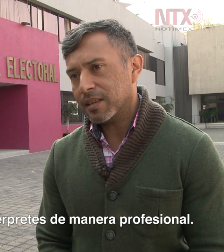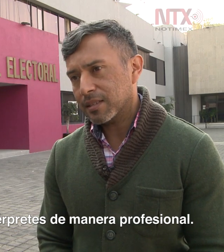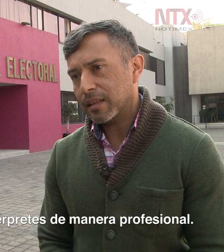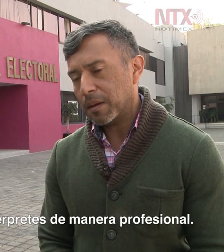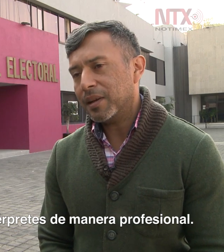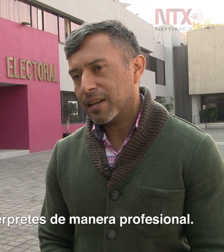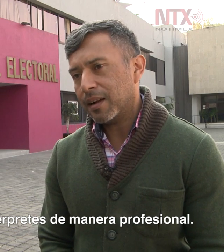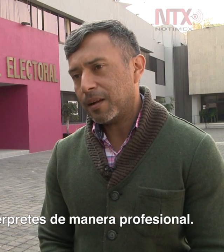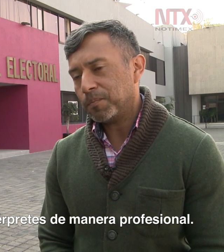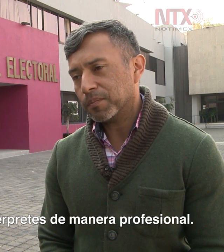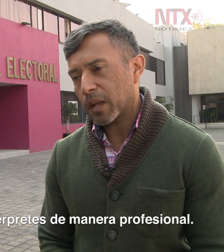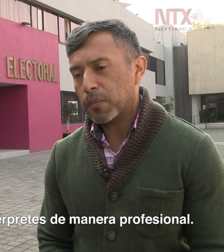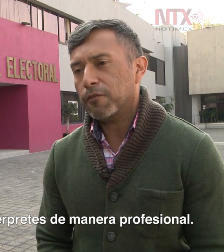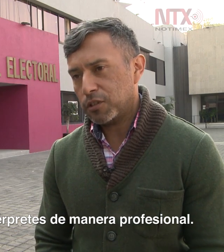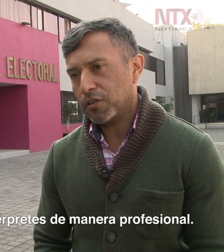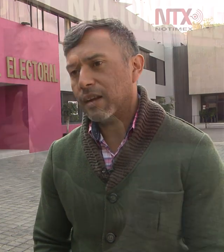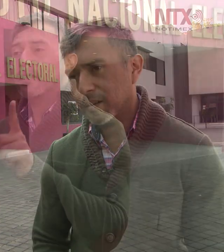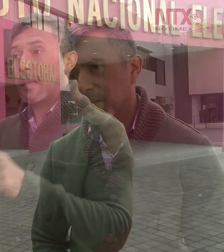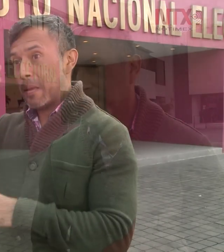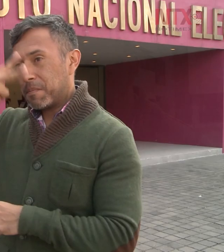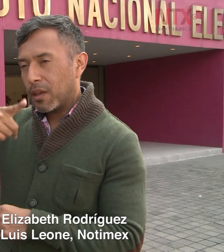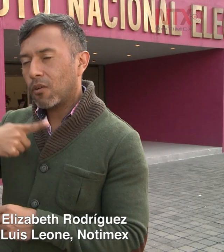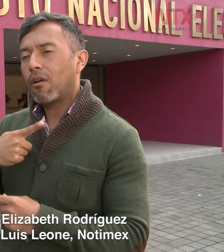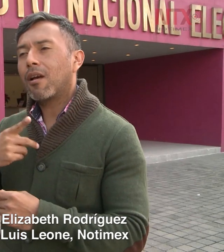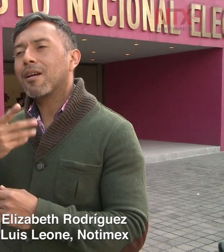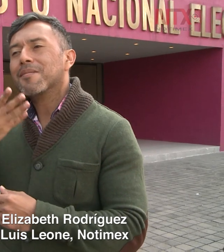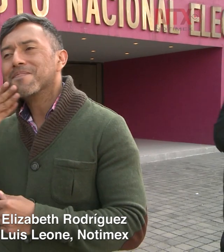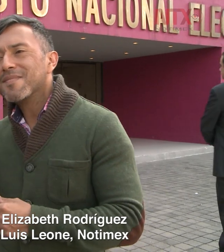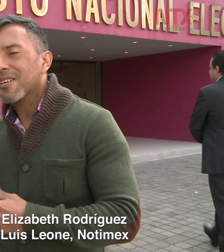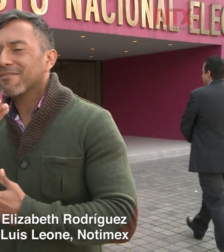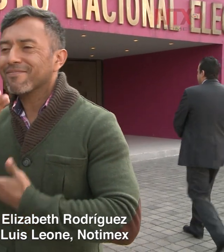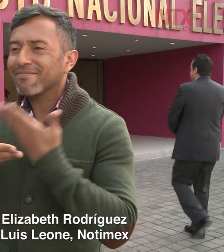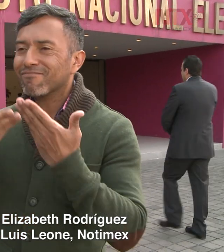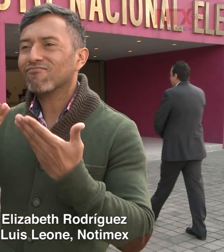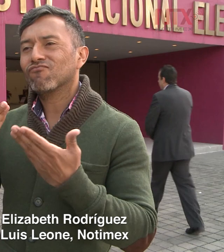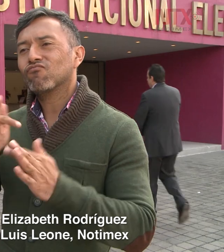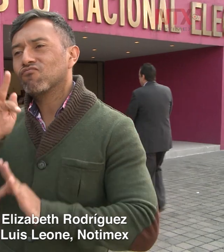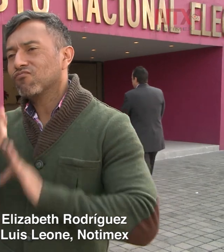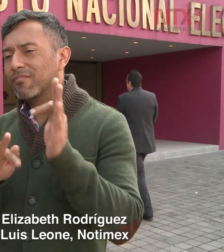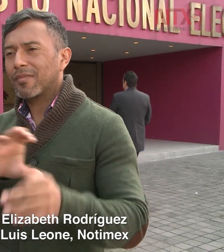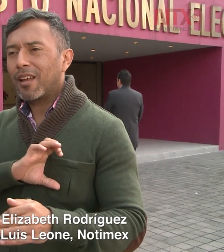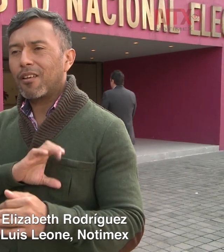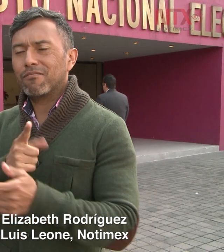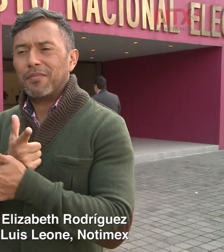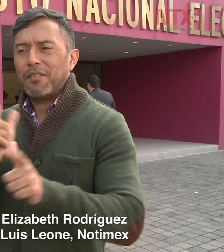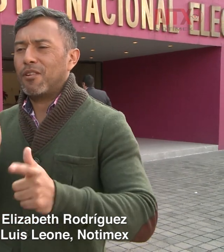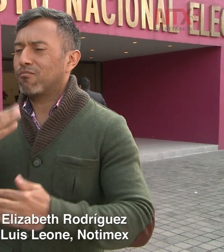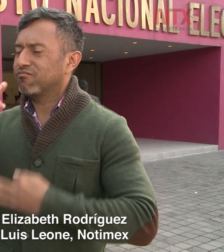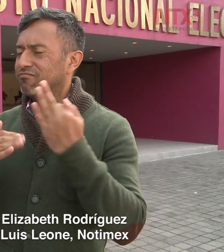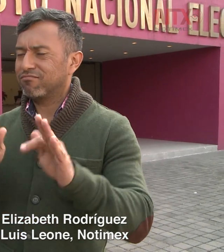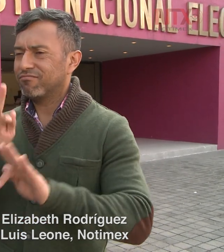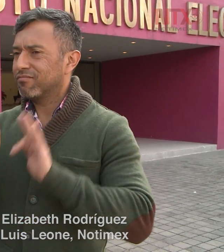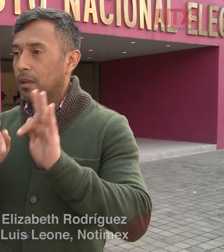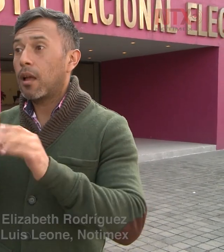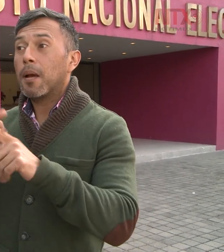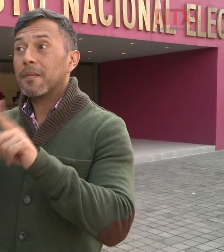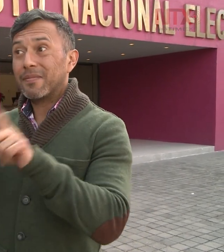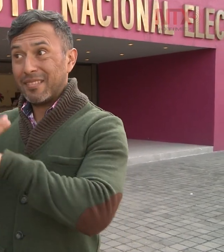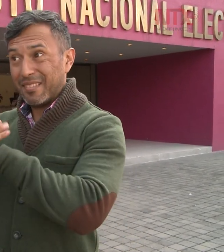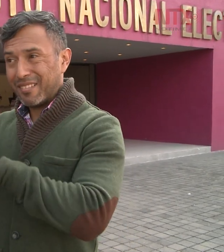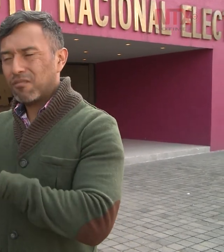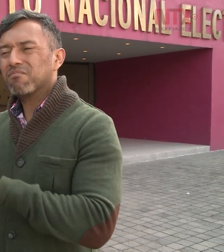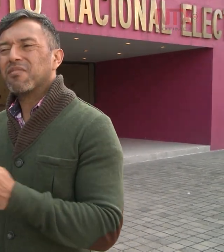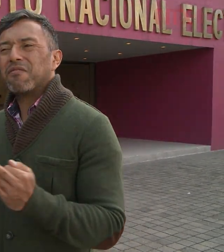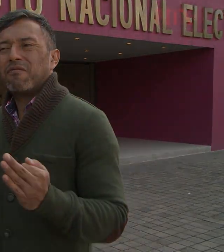intérpretes de manera profesional. Con información de Elizabeth Rodríguez e imágenes de José Luis Leone, Notimex.